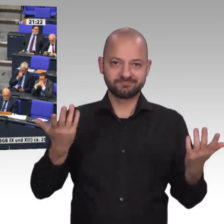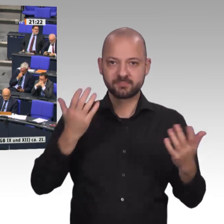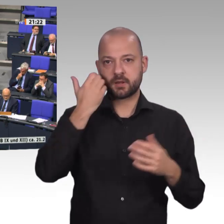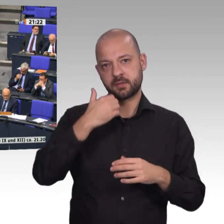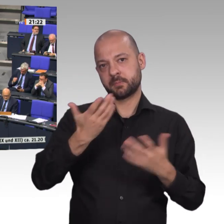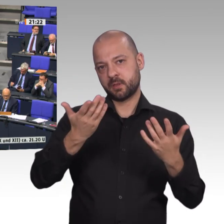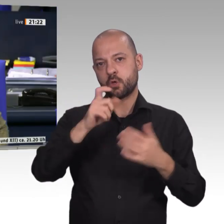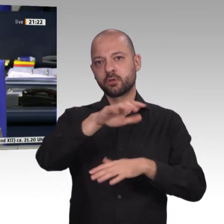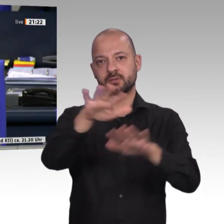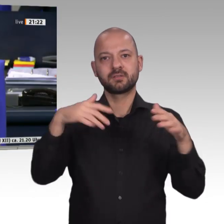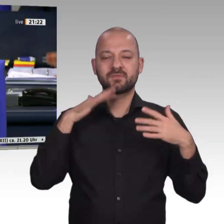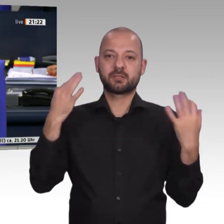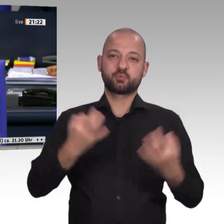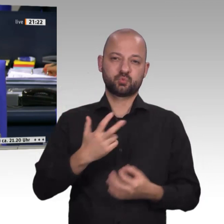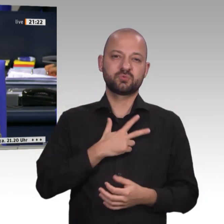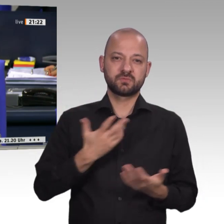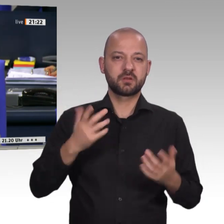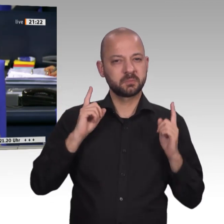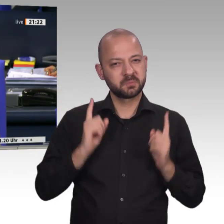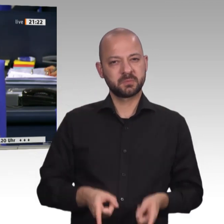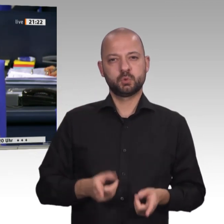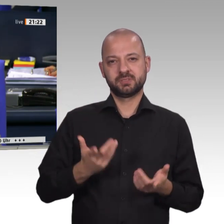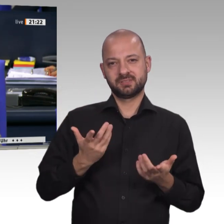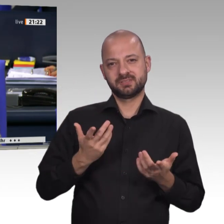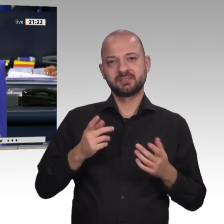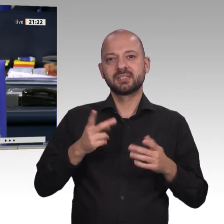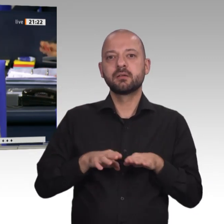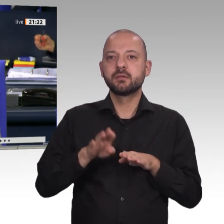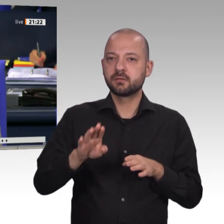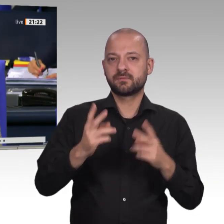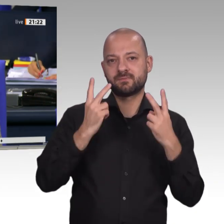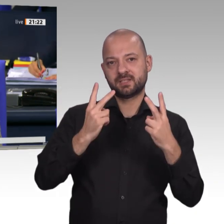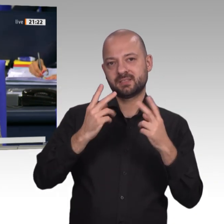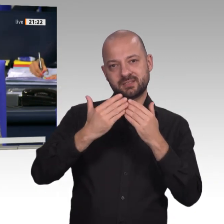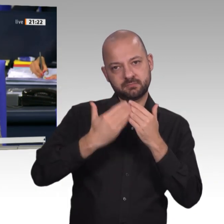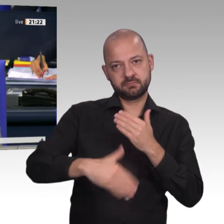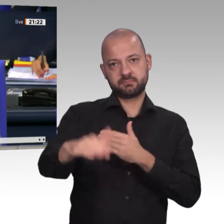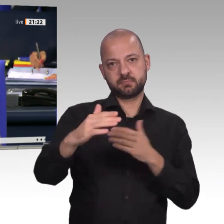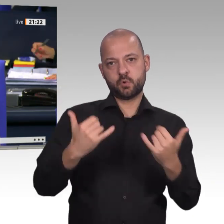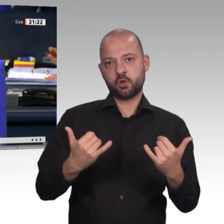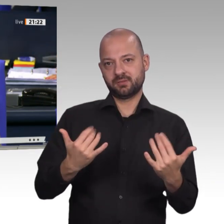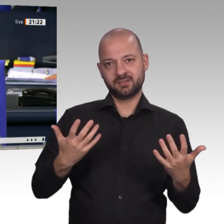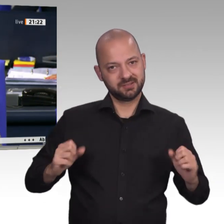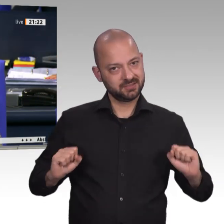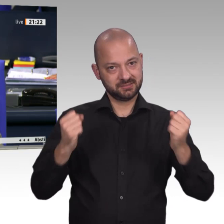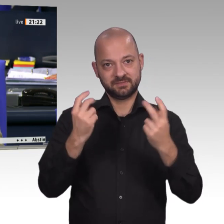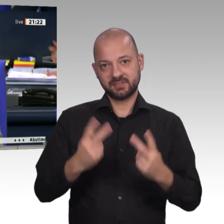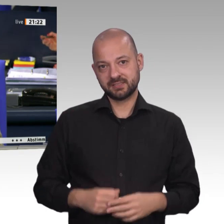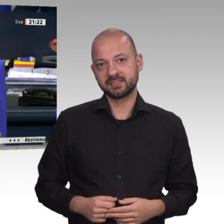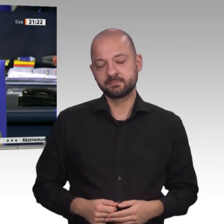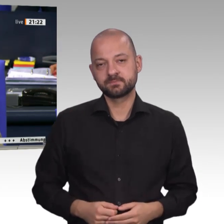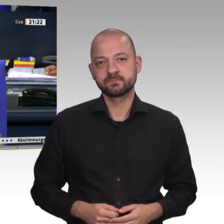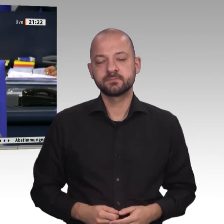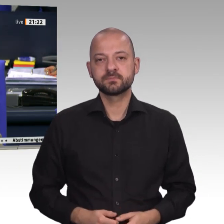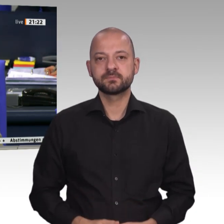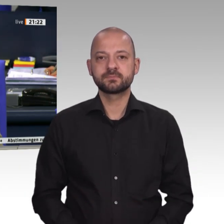Der nächste Redner, Torbjörn Kertes, gibt seine Rede zu Protokoll. Dann ist als nächste Live-Rednerin Angelika